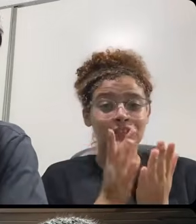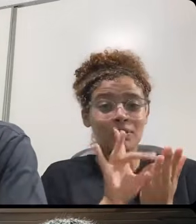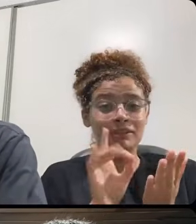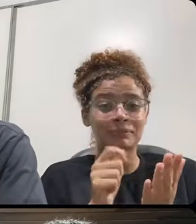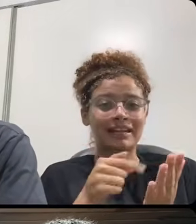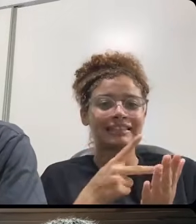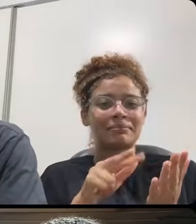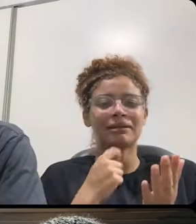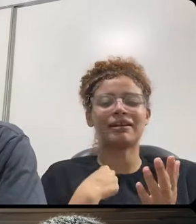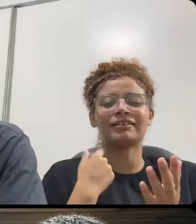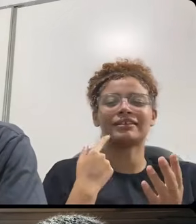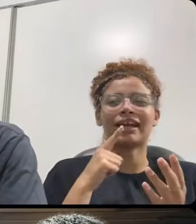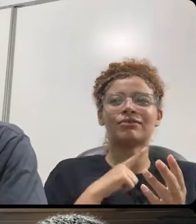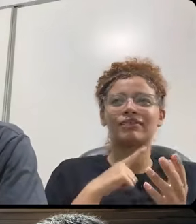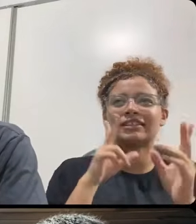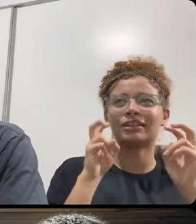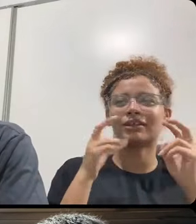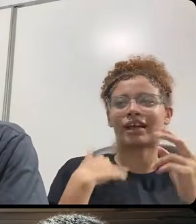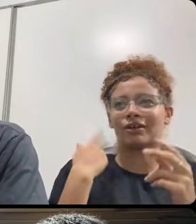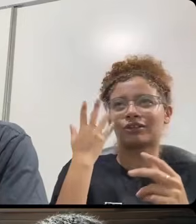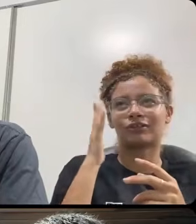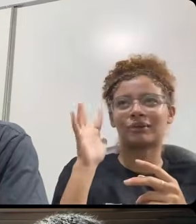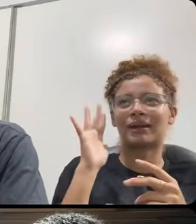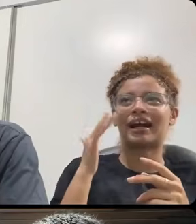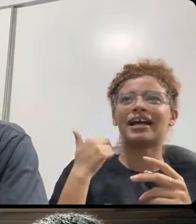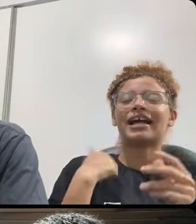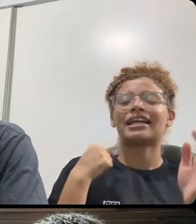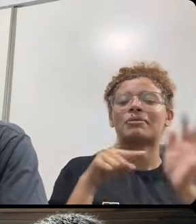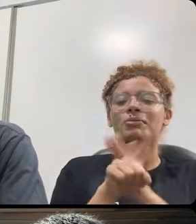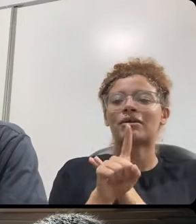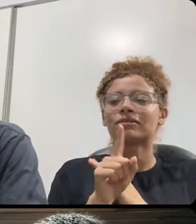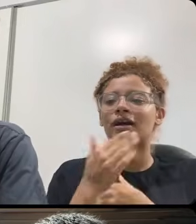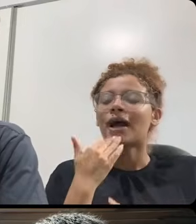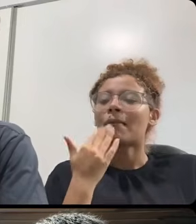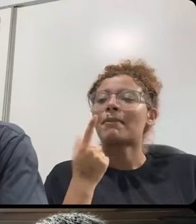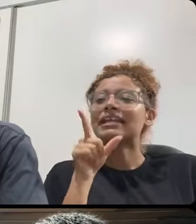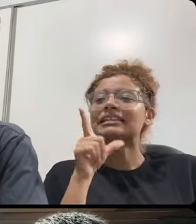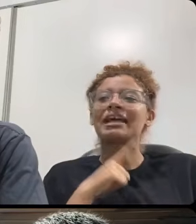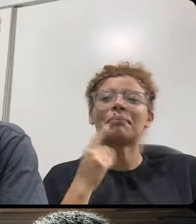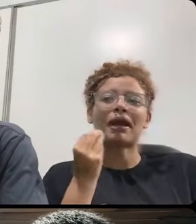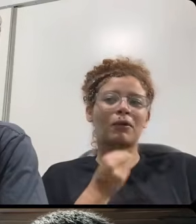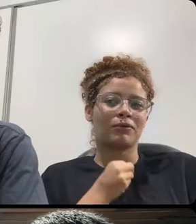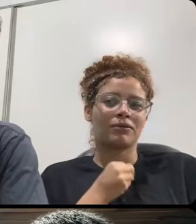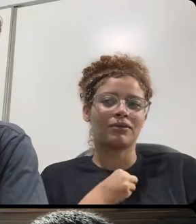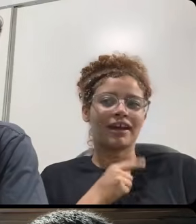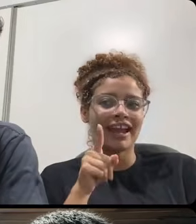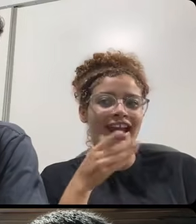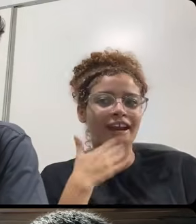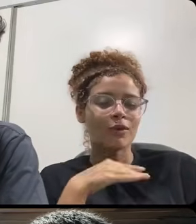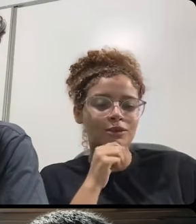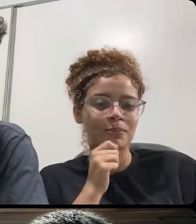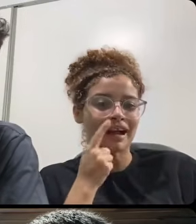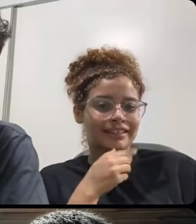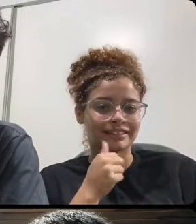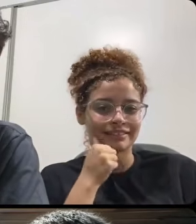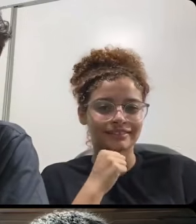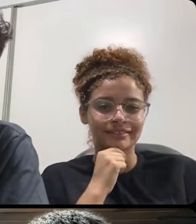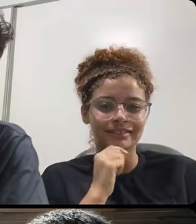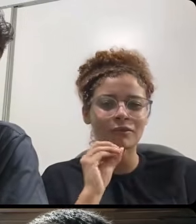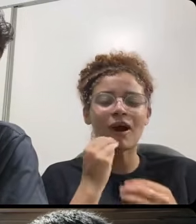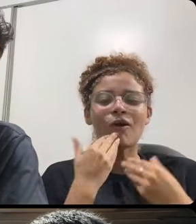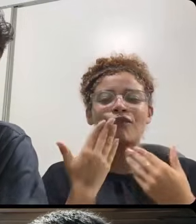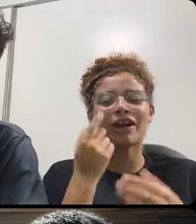vê muito isso em algumas partes da Bíblia. Tem um versículo que agora eu não vou lembrar, que a pessoa pergunta: mas quem pecou? Ele ou os